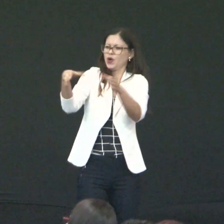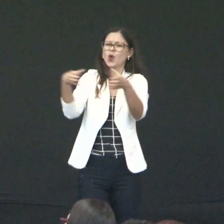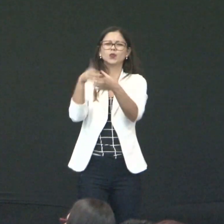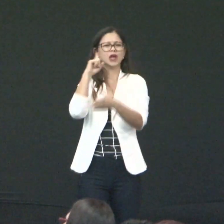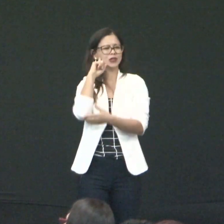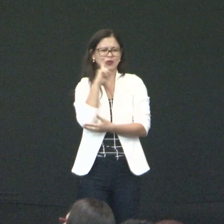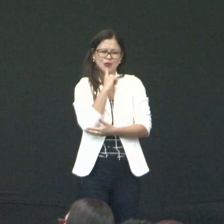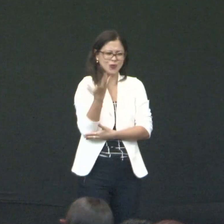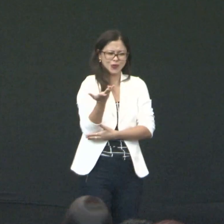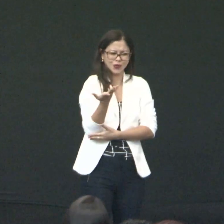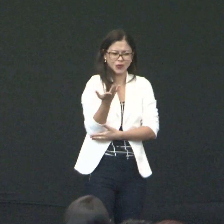ser um intérprete?